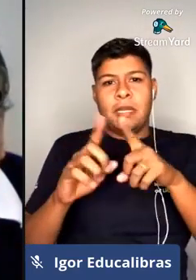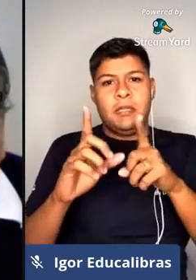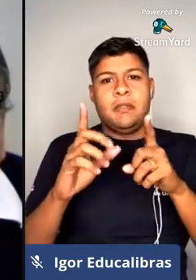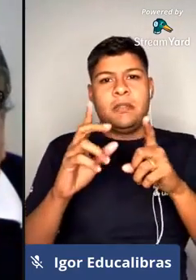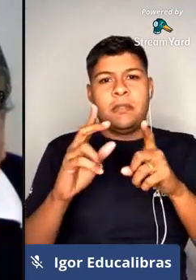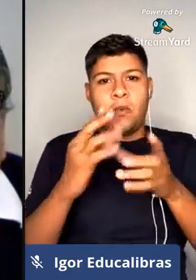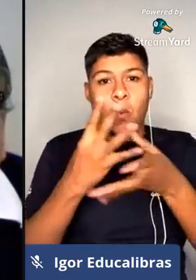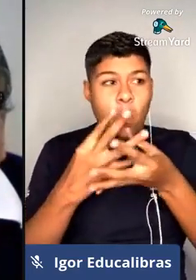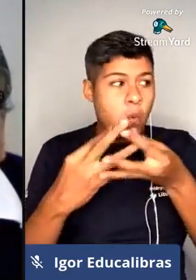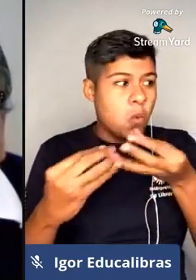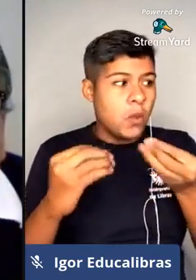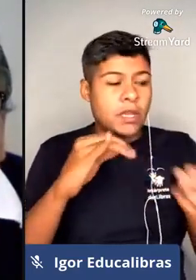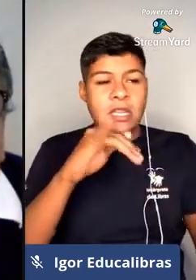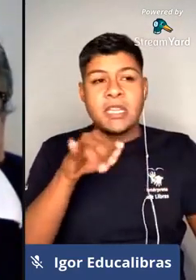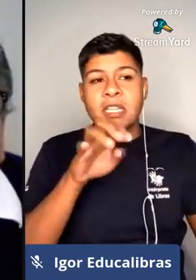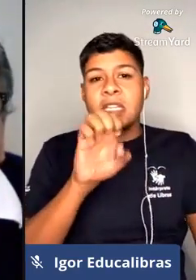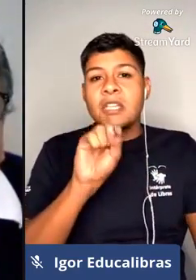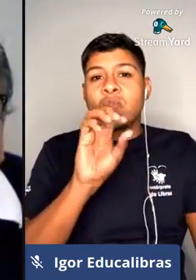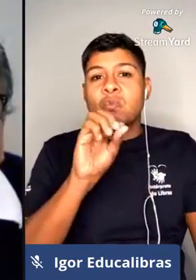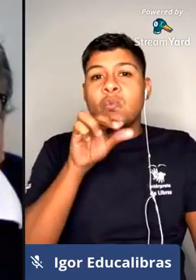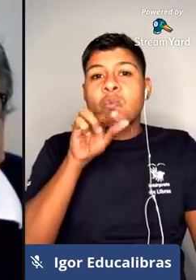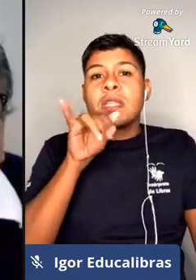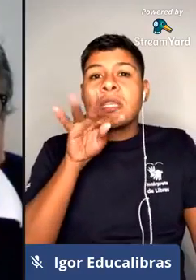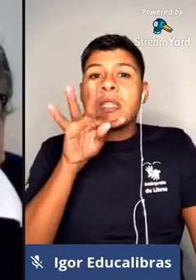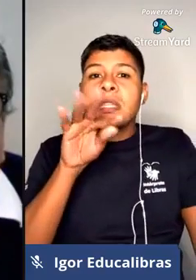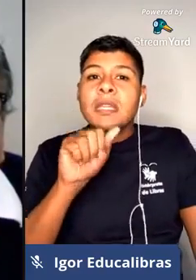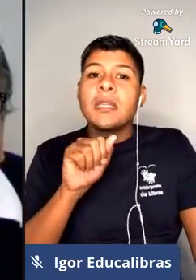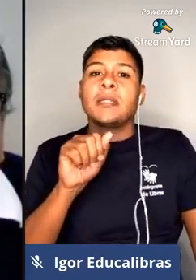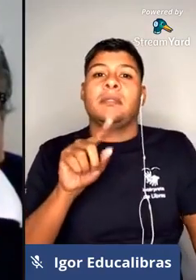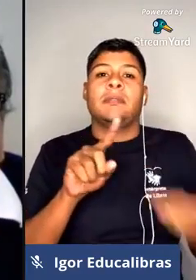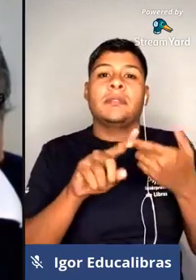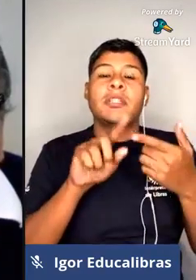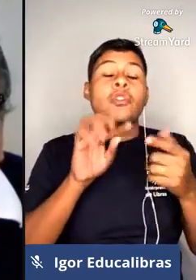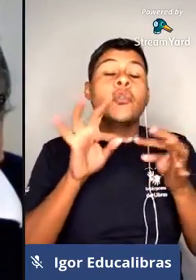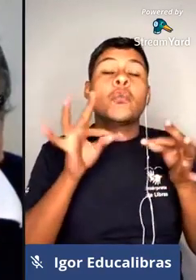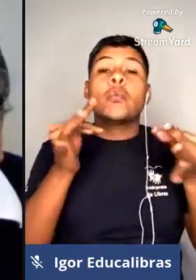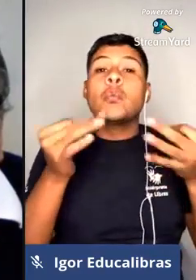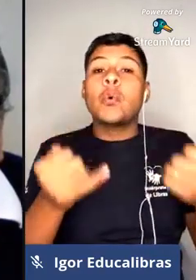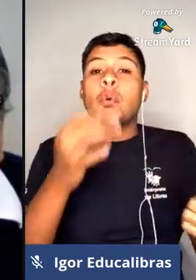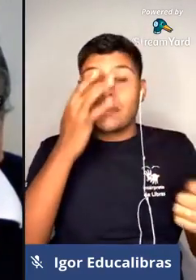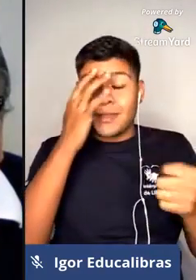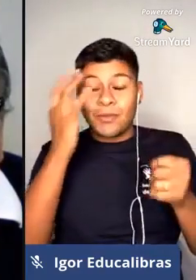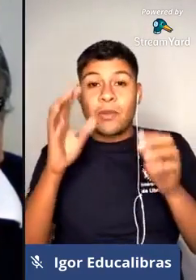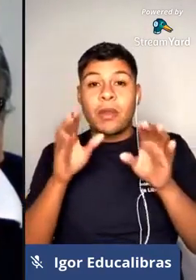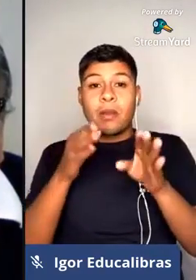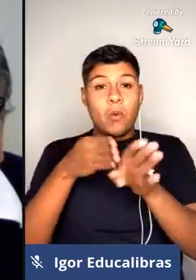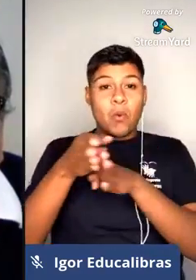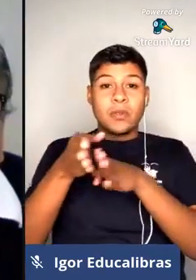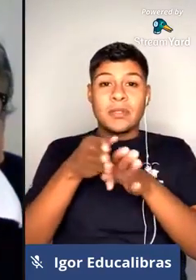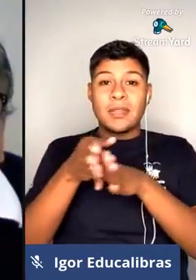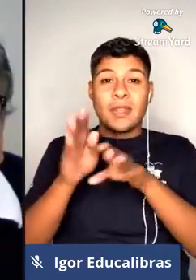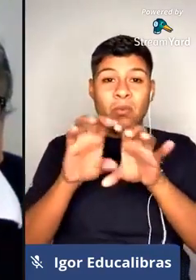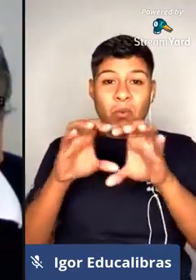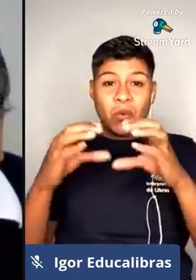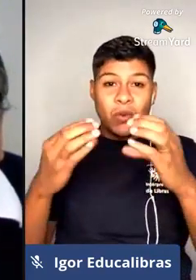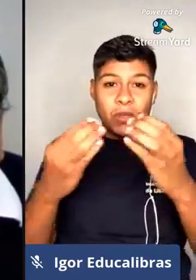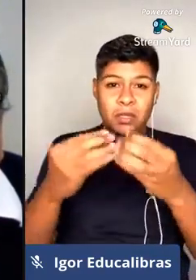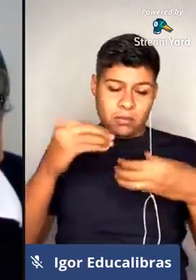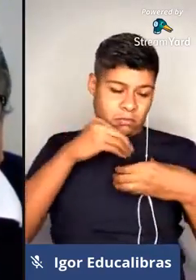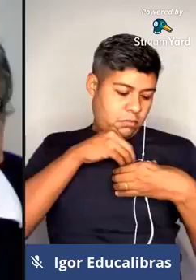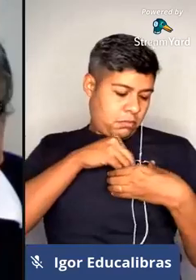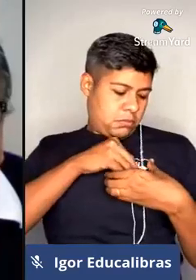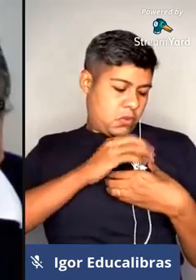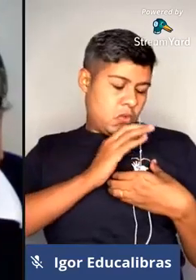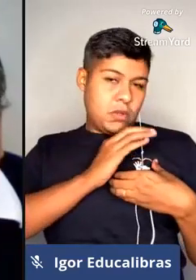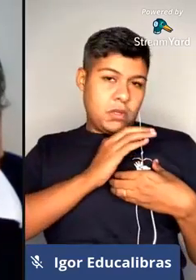A Gersonita, a Dora, o Gilberto Fraqueta, quer dizer, todos que estiveram no Conselho moram no meu coração.